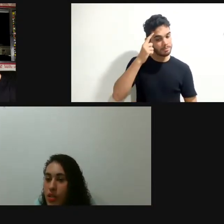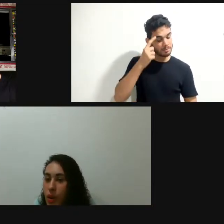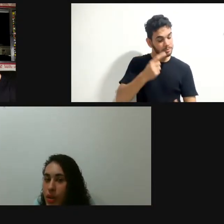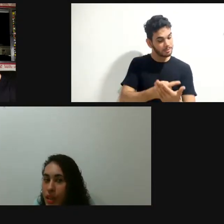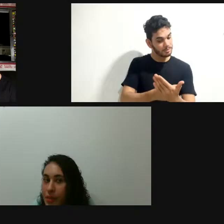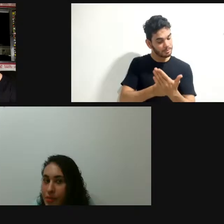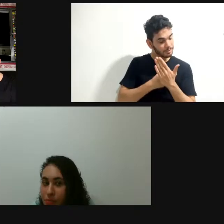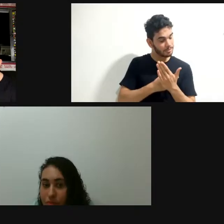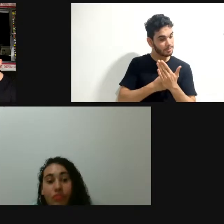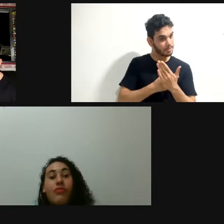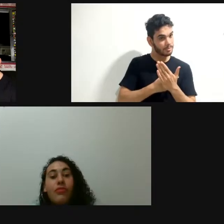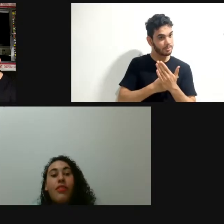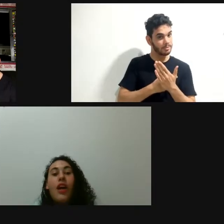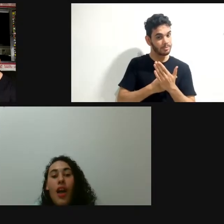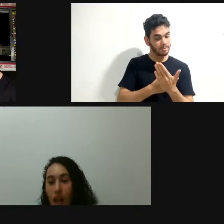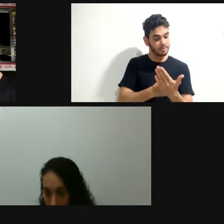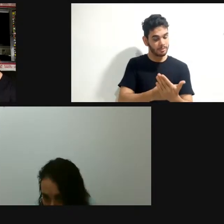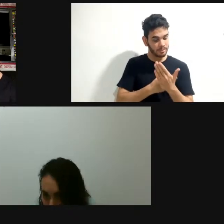da história?